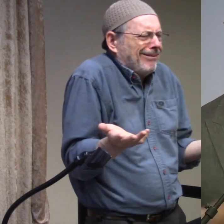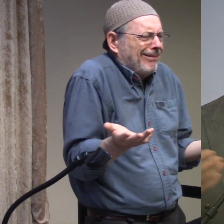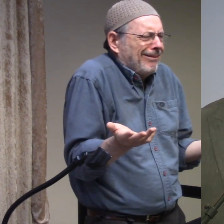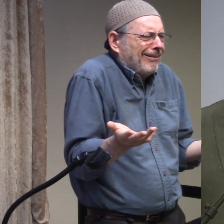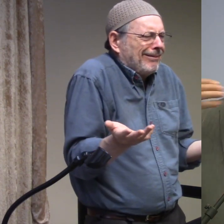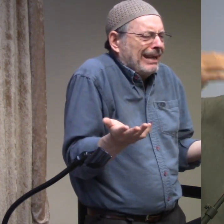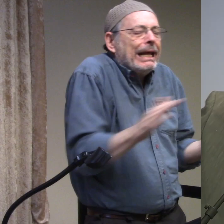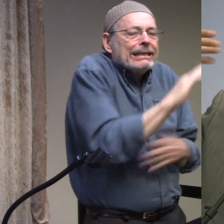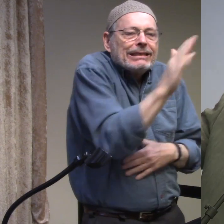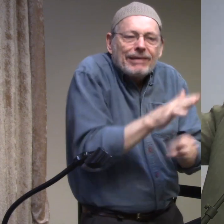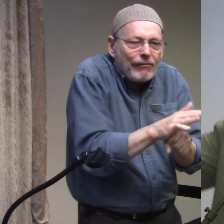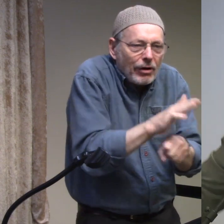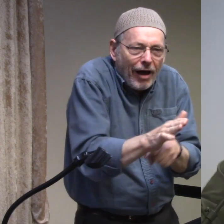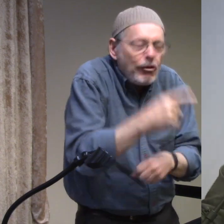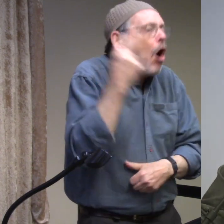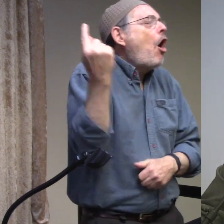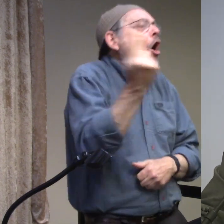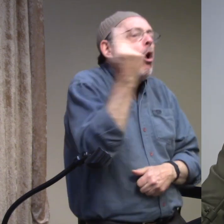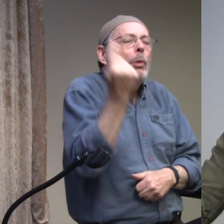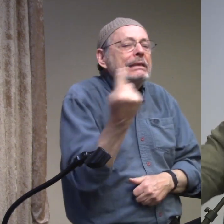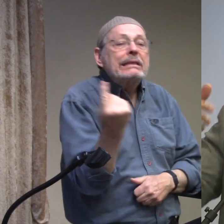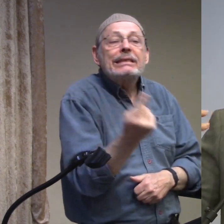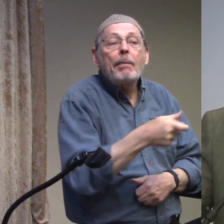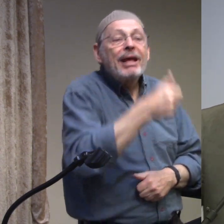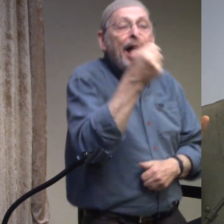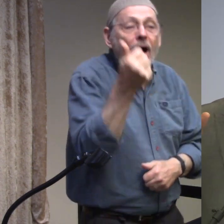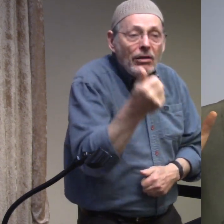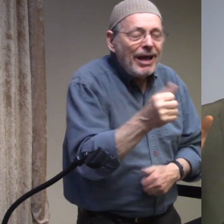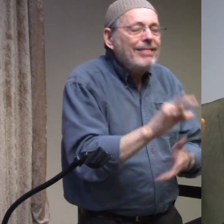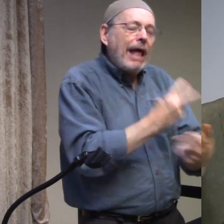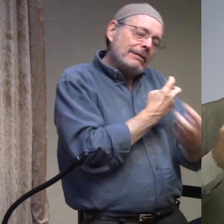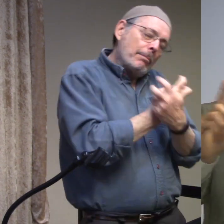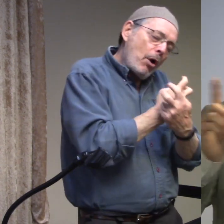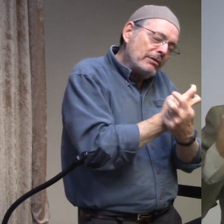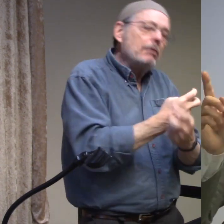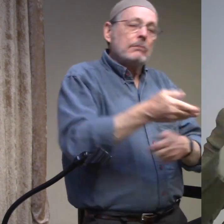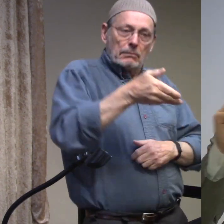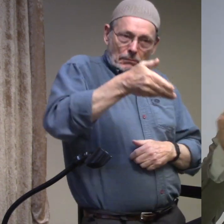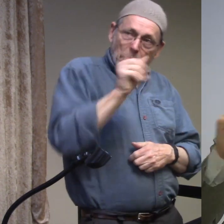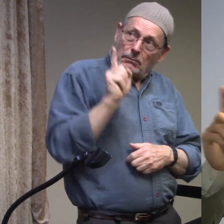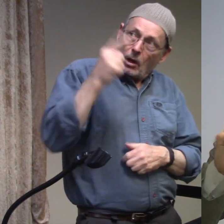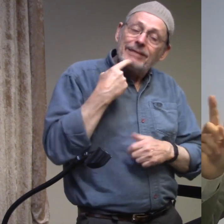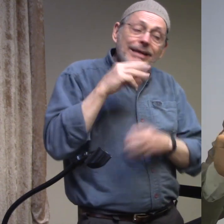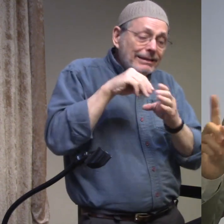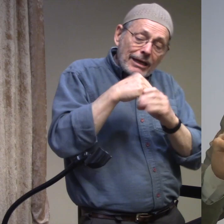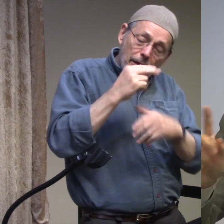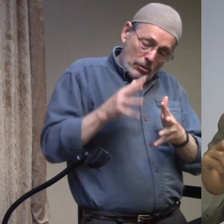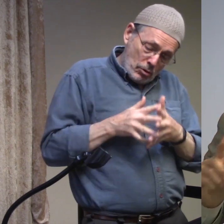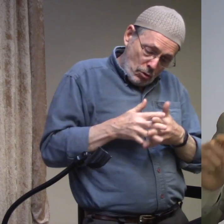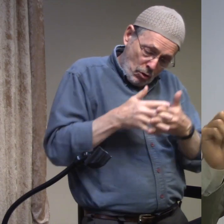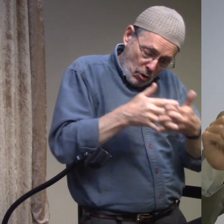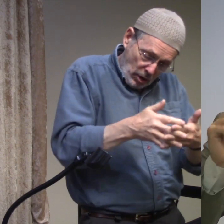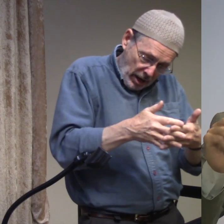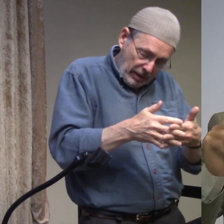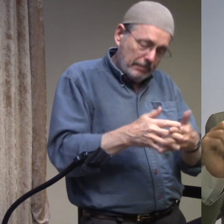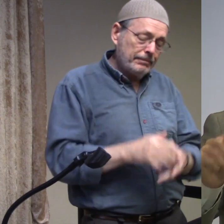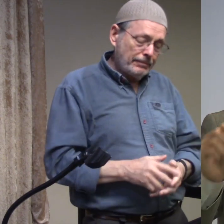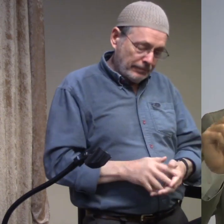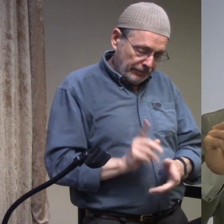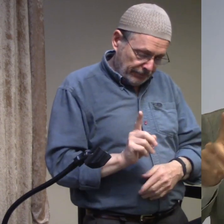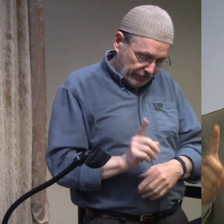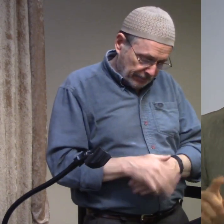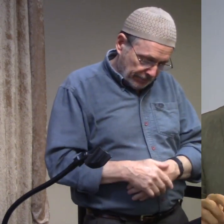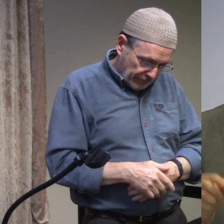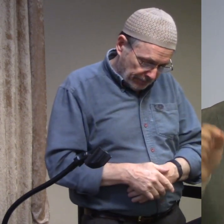It's never enough. There's always something else. And it's poison. Allah says in the Quran, وَلَا تَمُدَّنَّ عَيْنَيْكَ إِلَى مَا مَتَّعْنَا